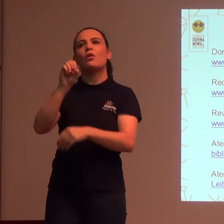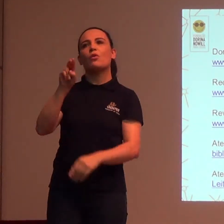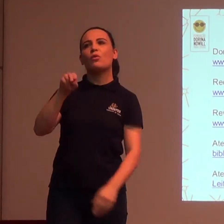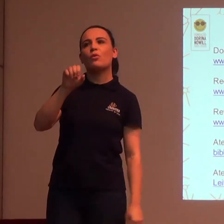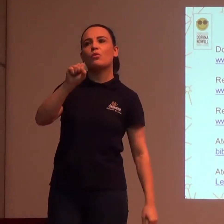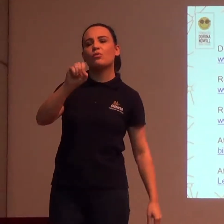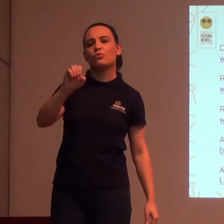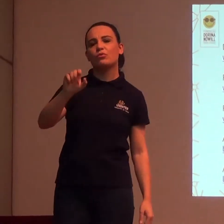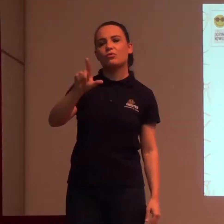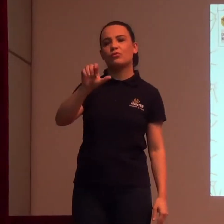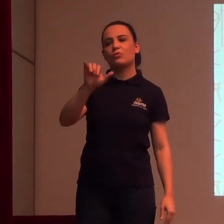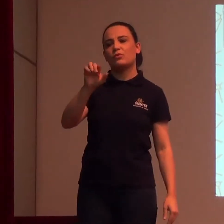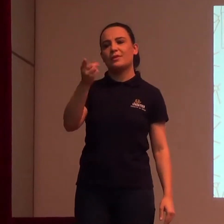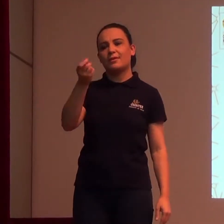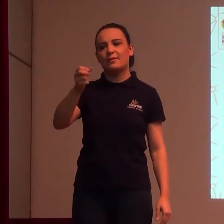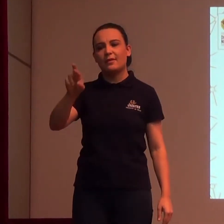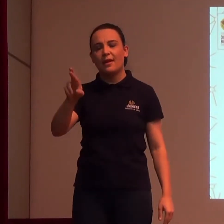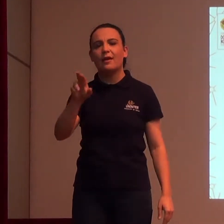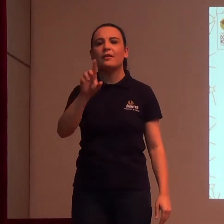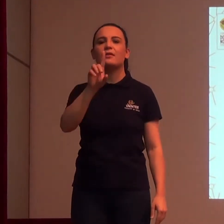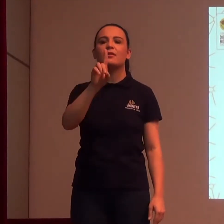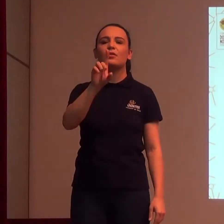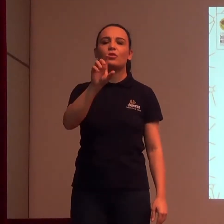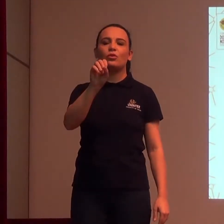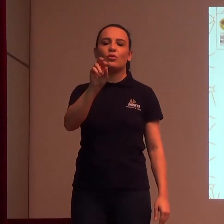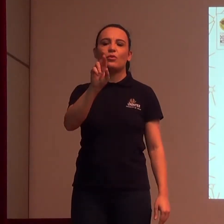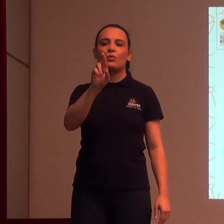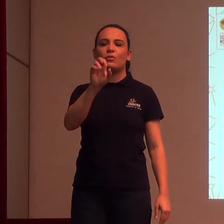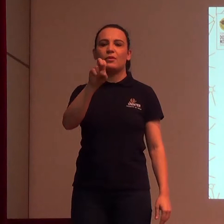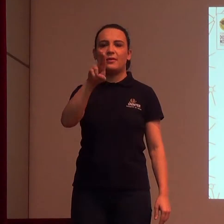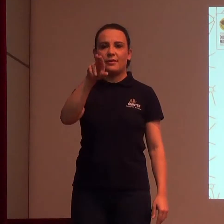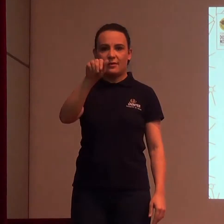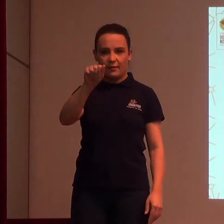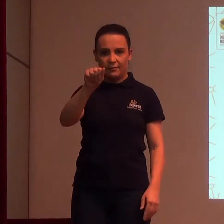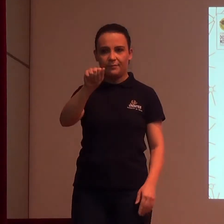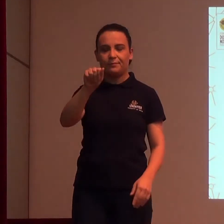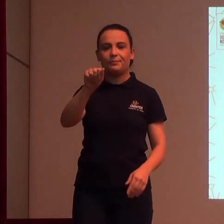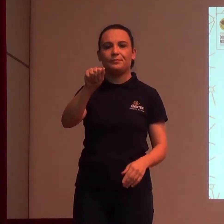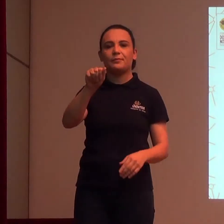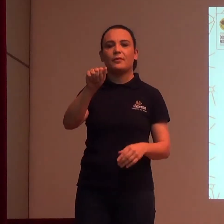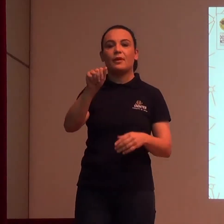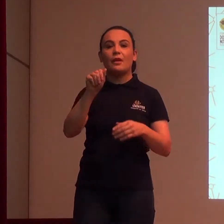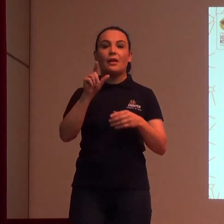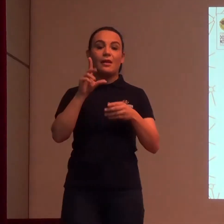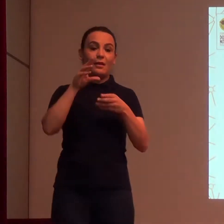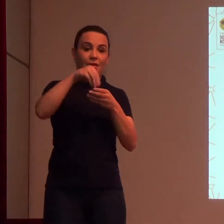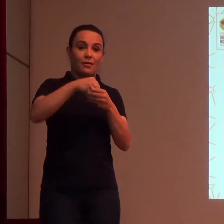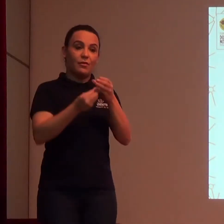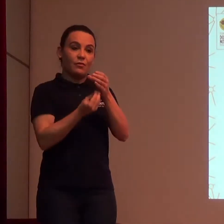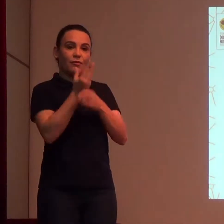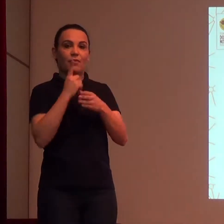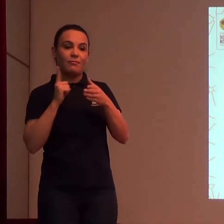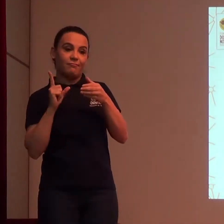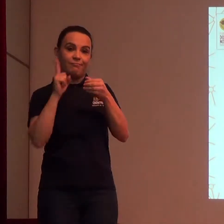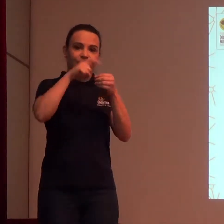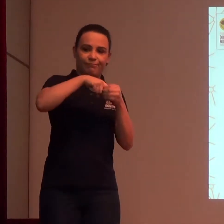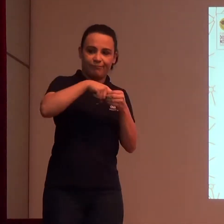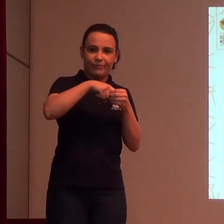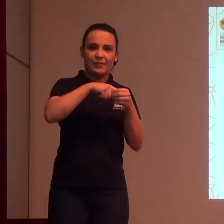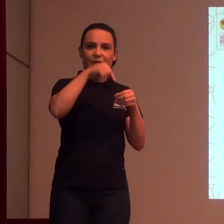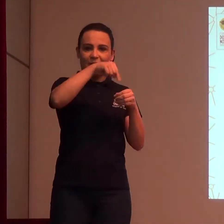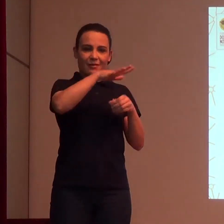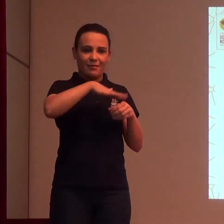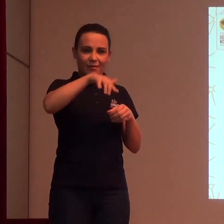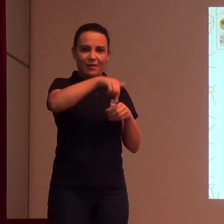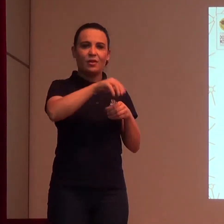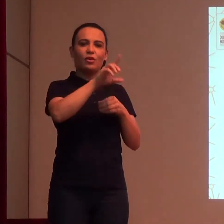agência de empregabilidade que está dentro da Fundação Dorina, né? Somos sócios e parceiros e atendemos a todas